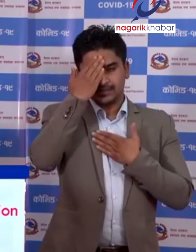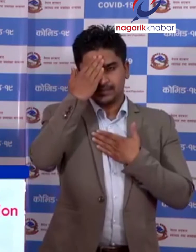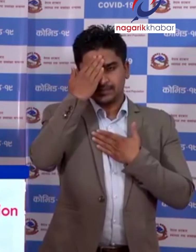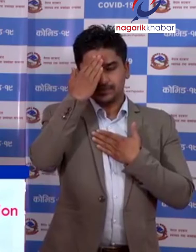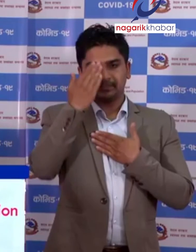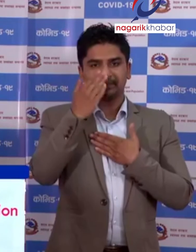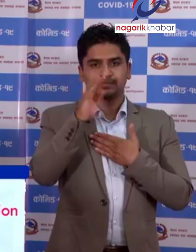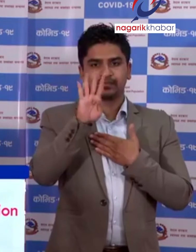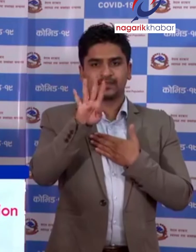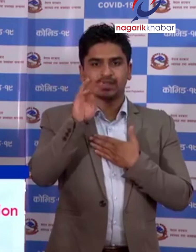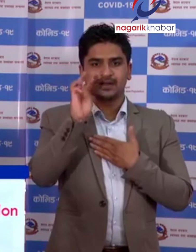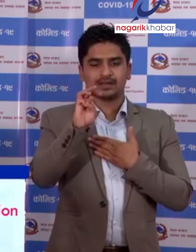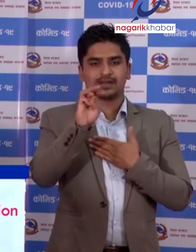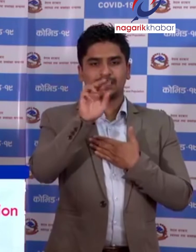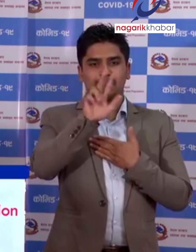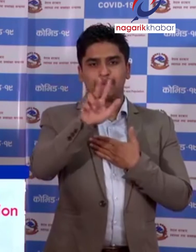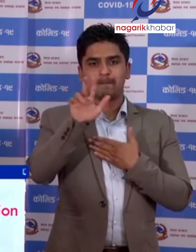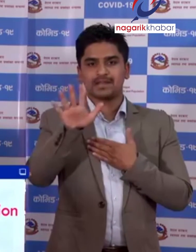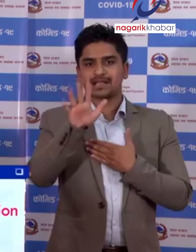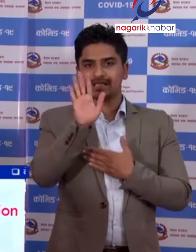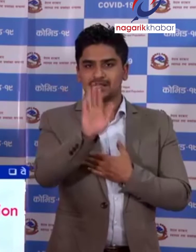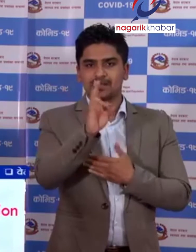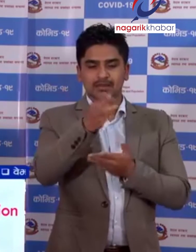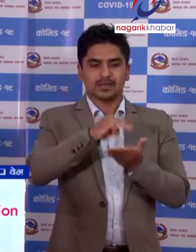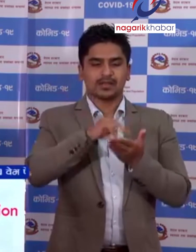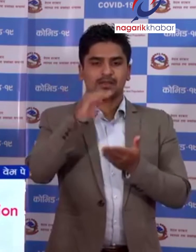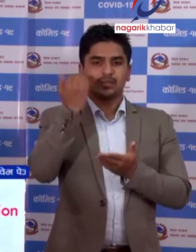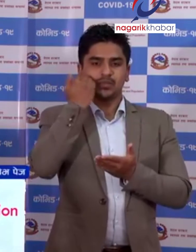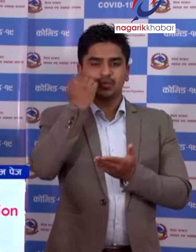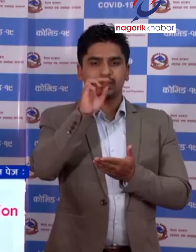संख्या 4085 छ, त्यसमध्ये पुरुष